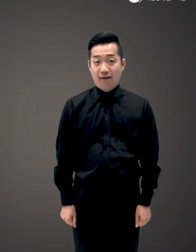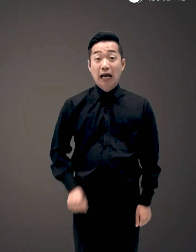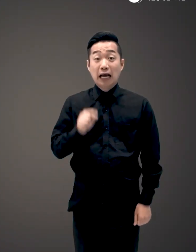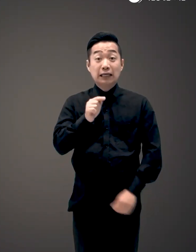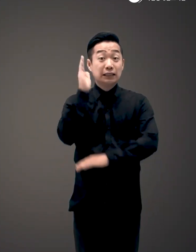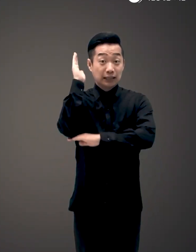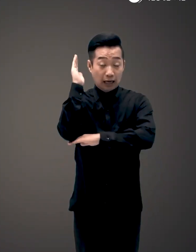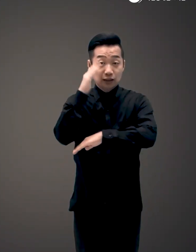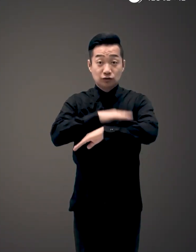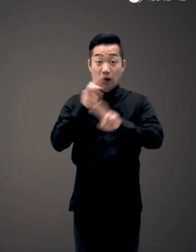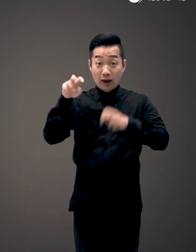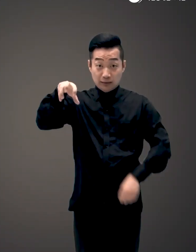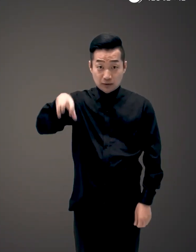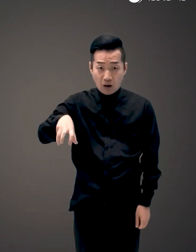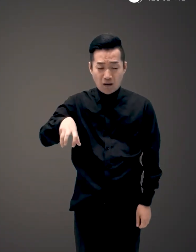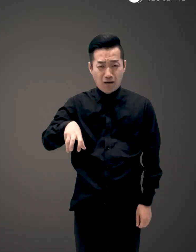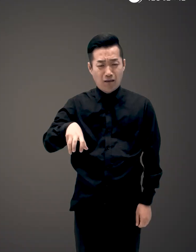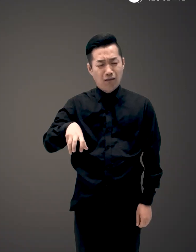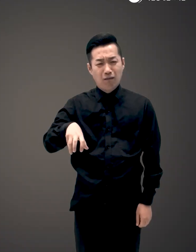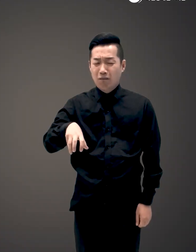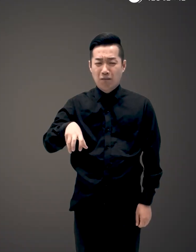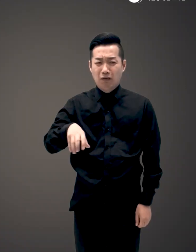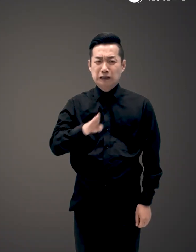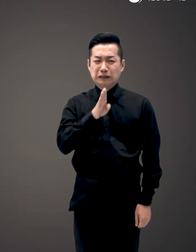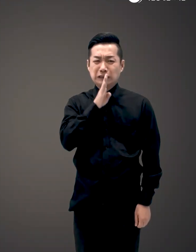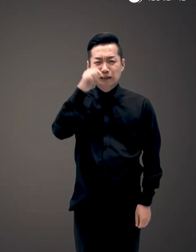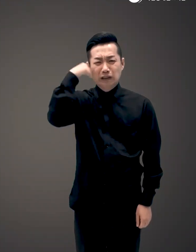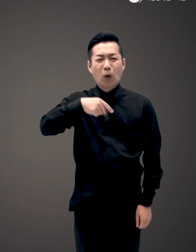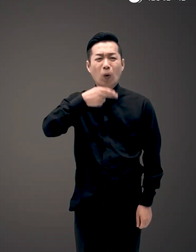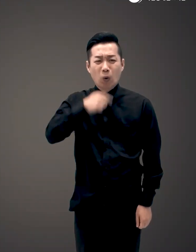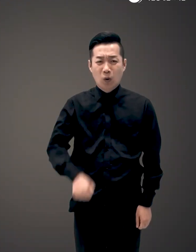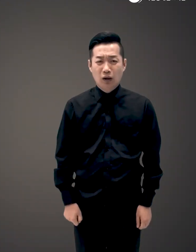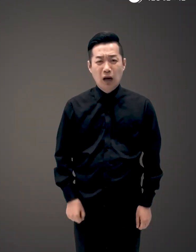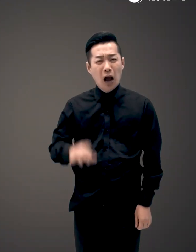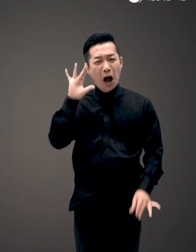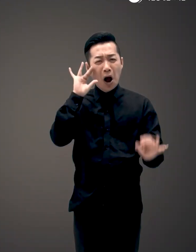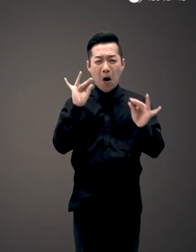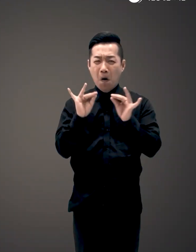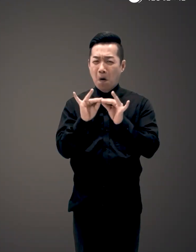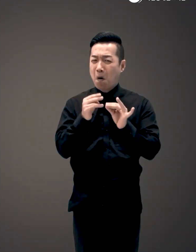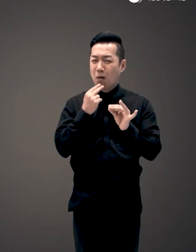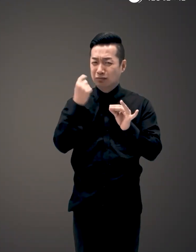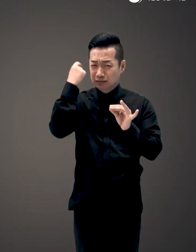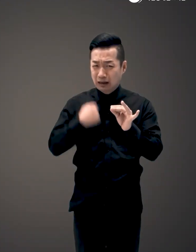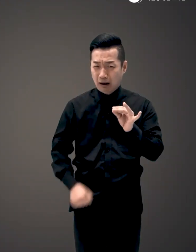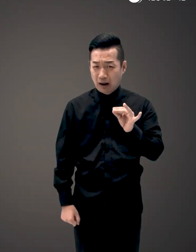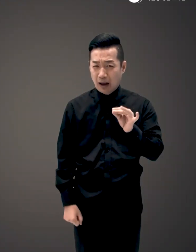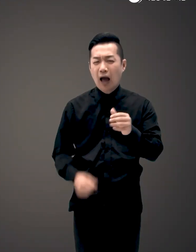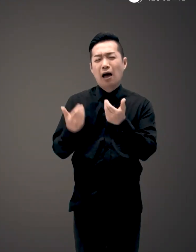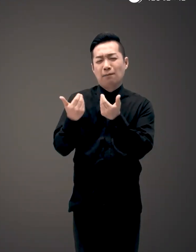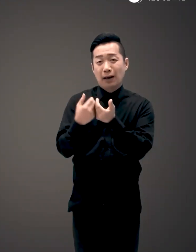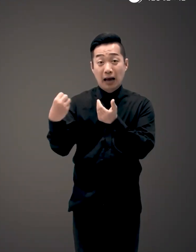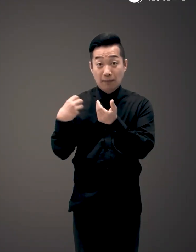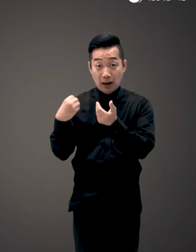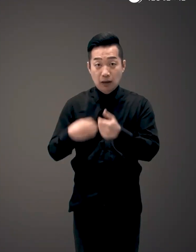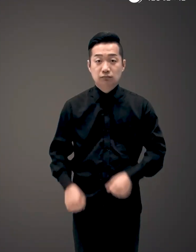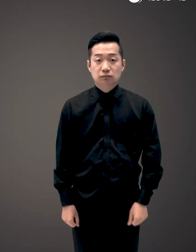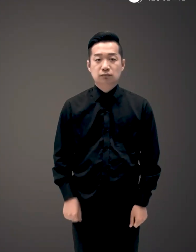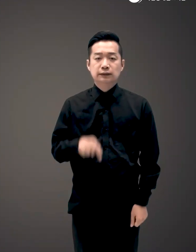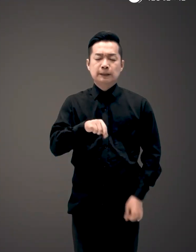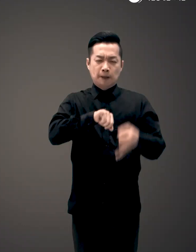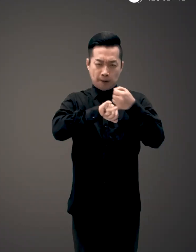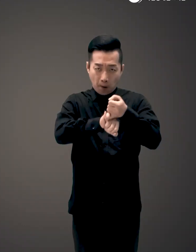사실 이 얘기가 출판사에서는 조금 너무 현실성이 없다, 약간 공감성이 떨어질 것 같다, 그래서 좀